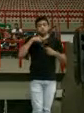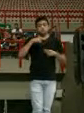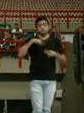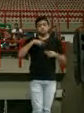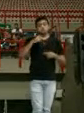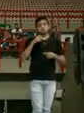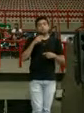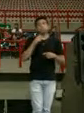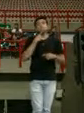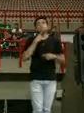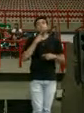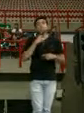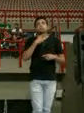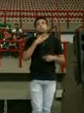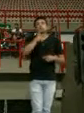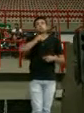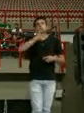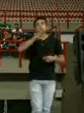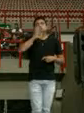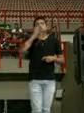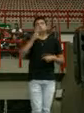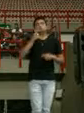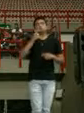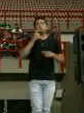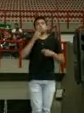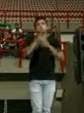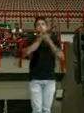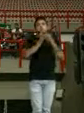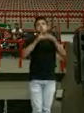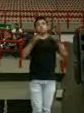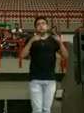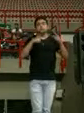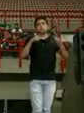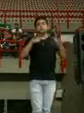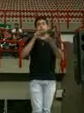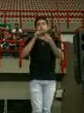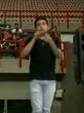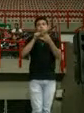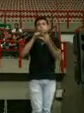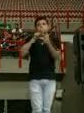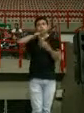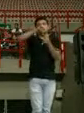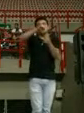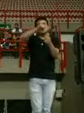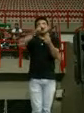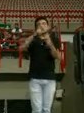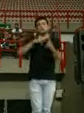voz relativamente dissonante, rachada, mas esta gradualmente